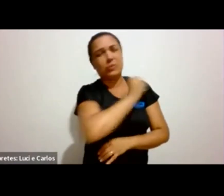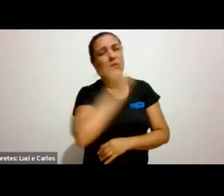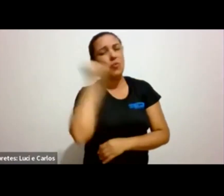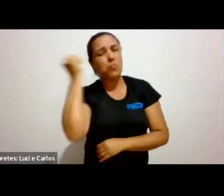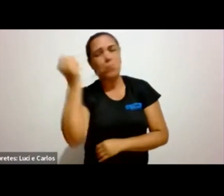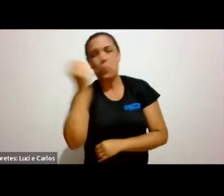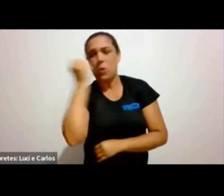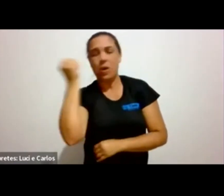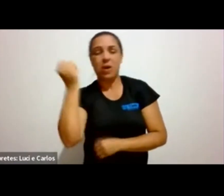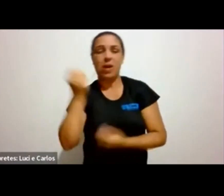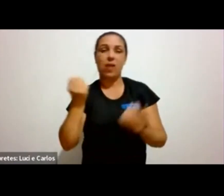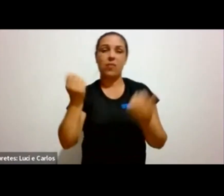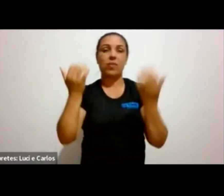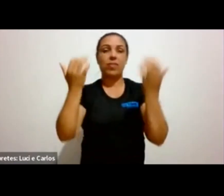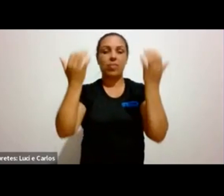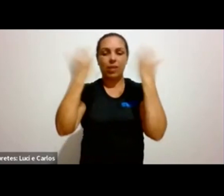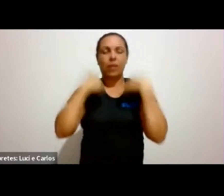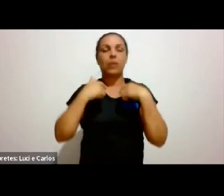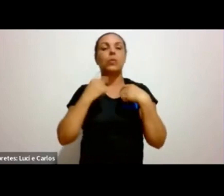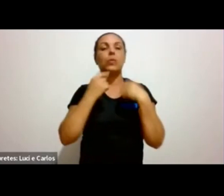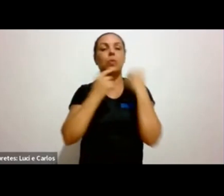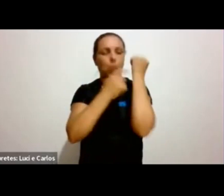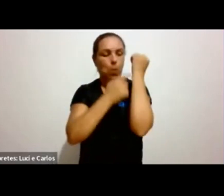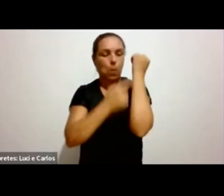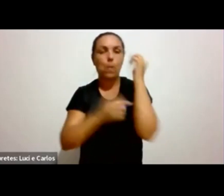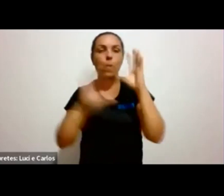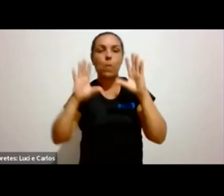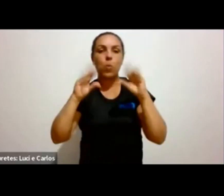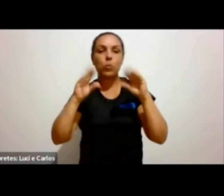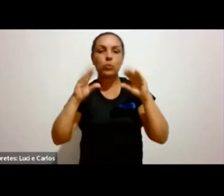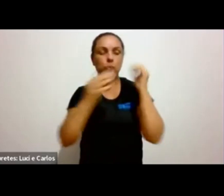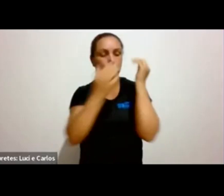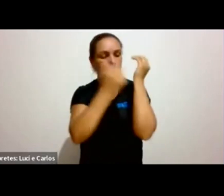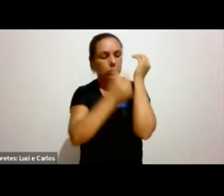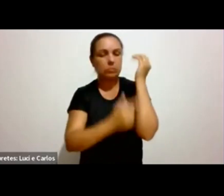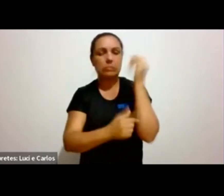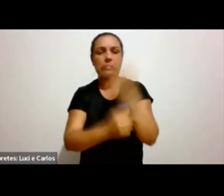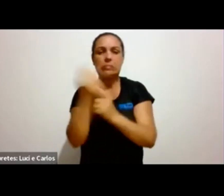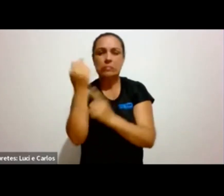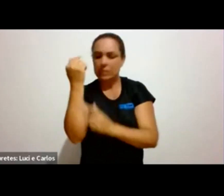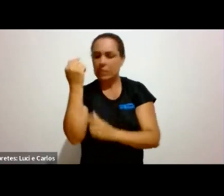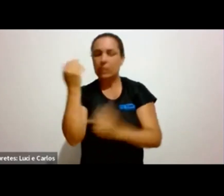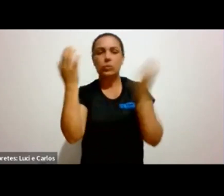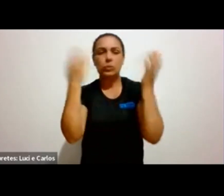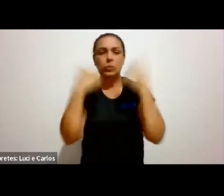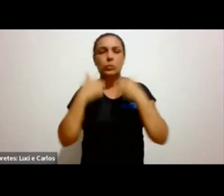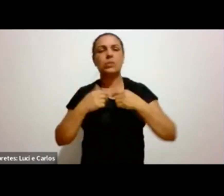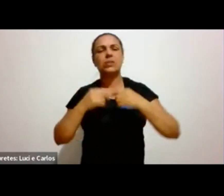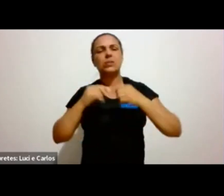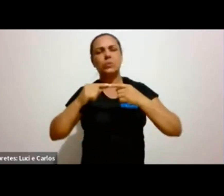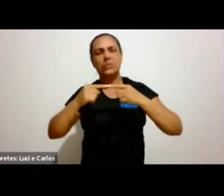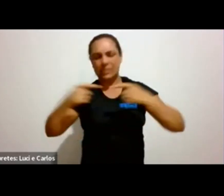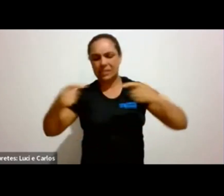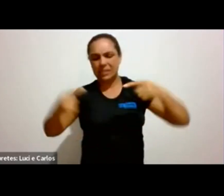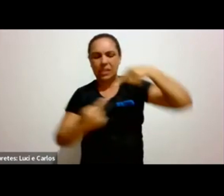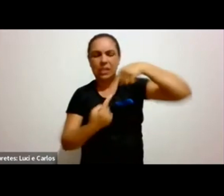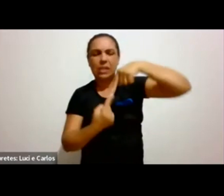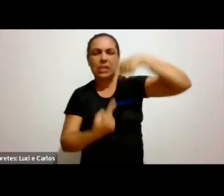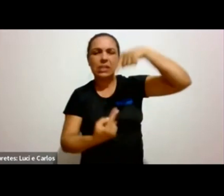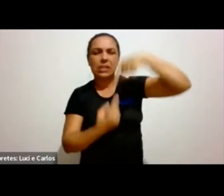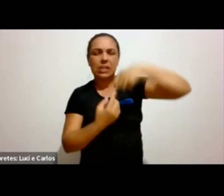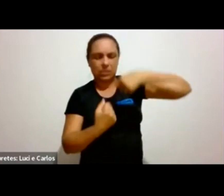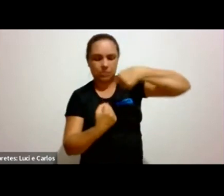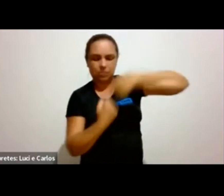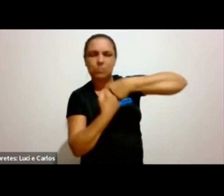nos tecidos fibrosos, muscular, né? E acaba se dividindo por diferentes partes do